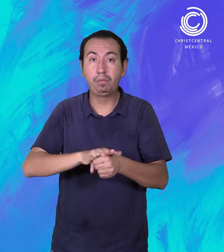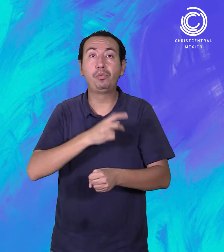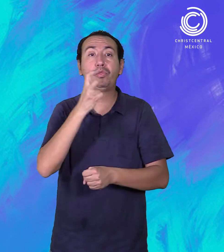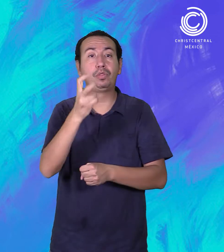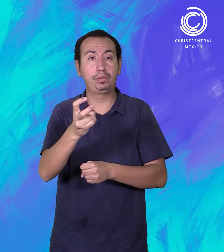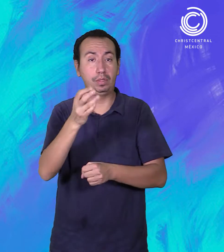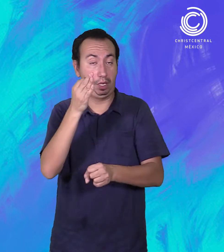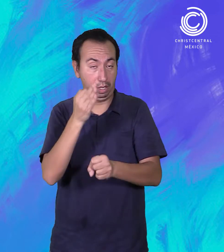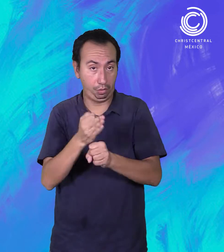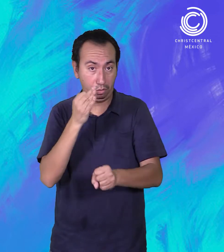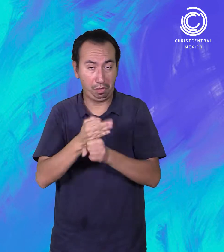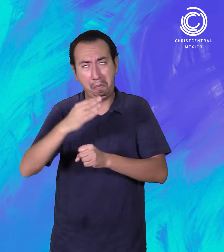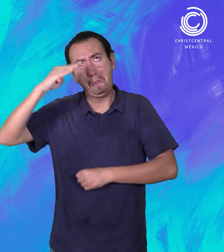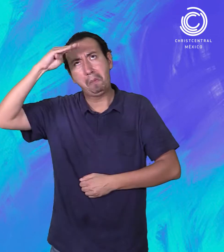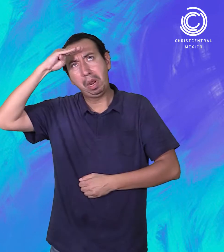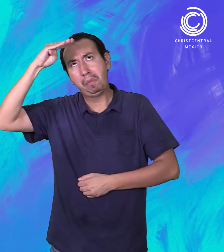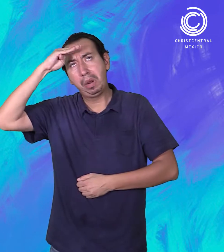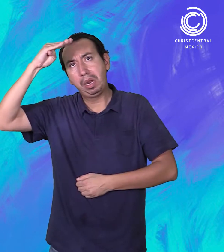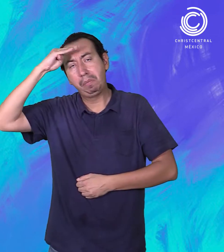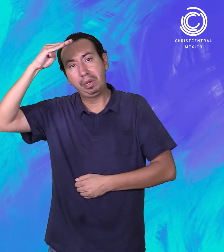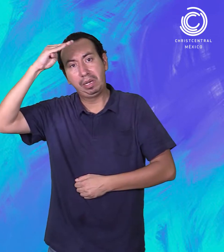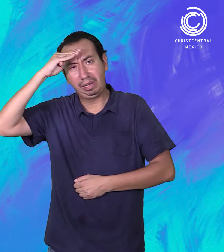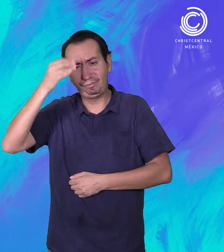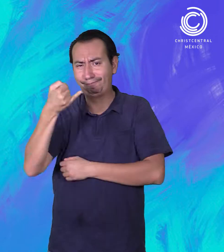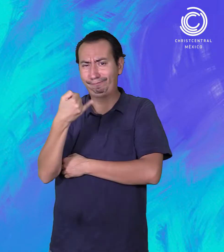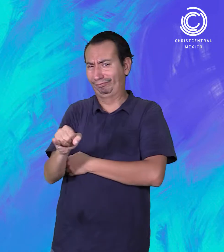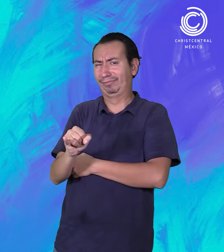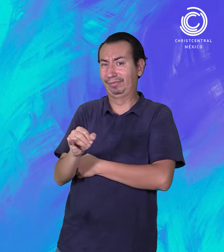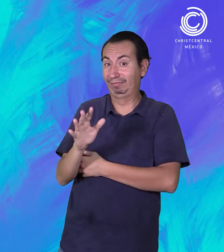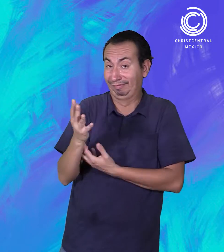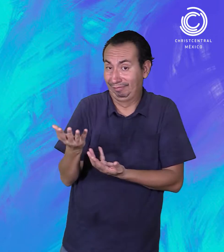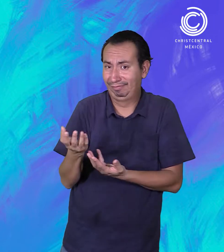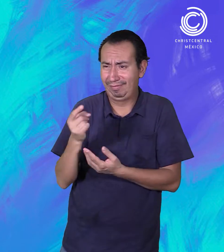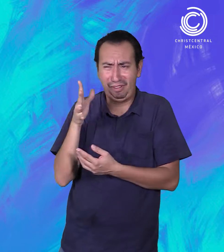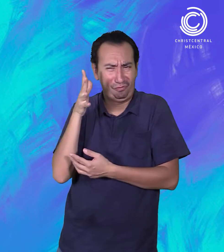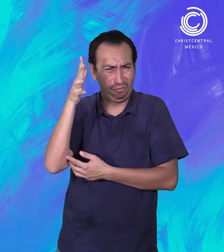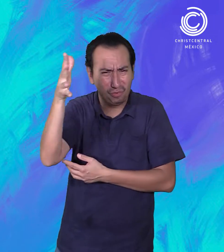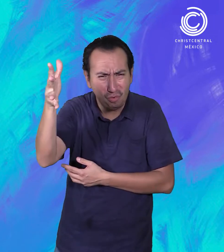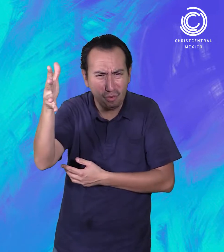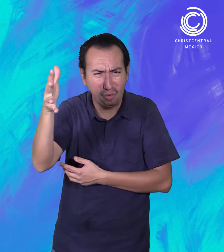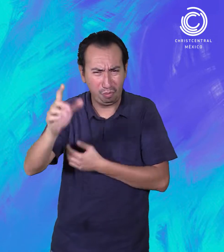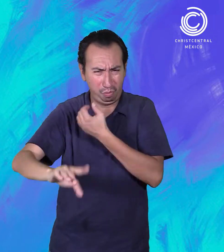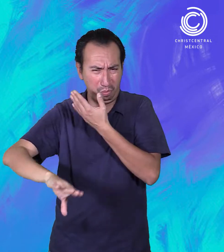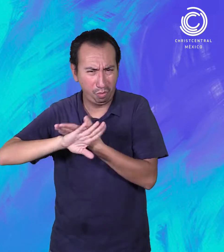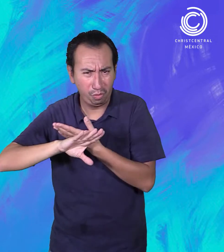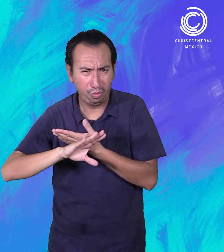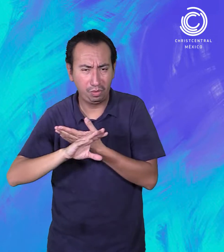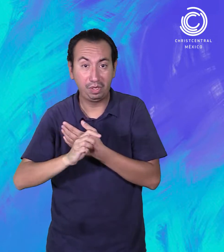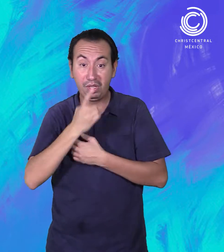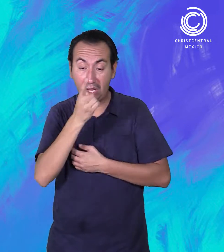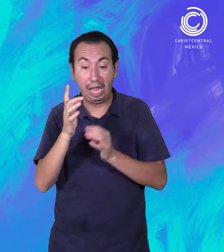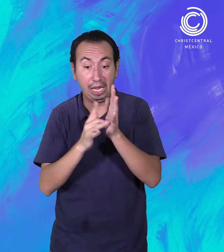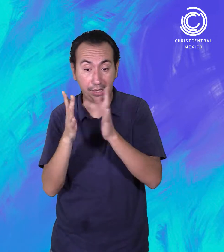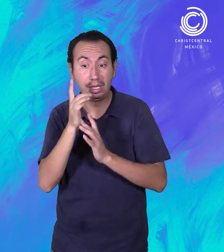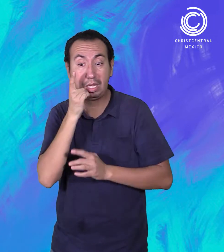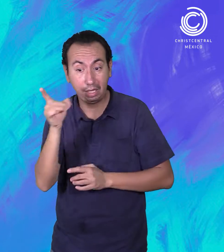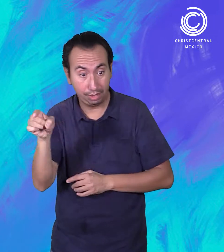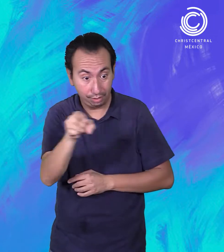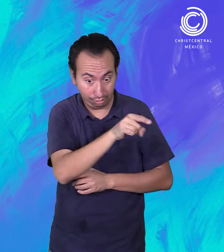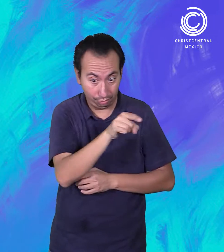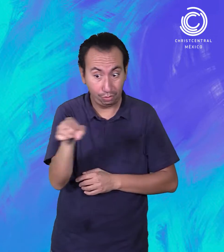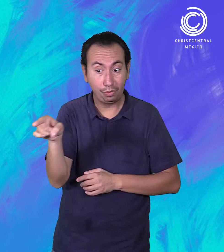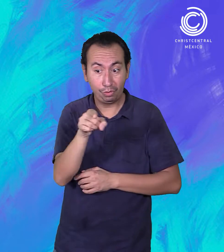precisamente pensando en ese panorama tan absurdo y complicado que se veía venir, es que Jesús les dice a los discípulos,